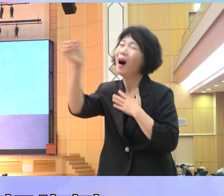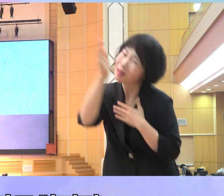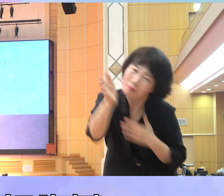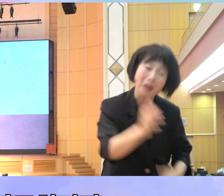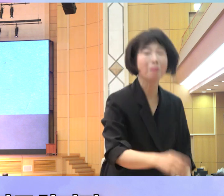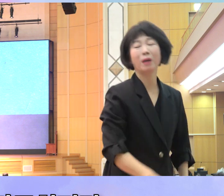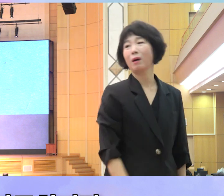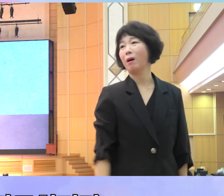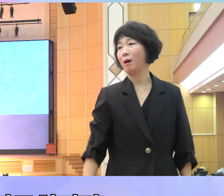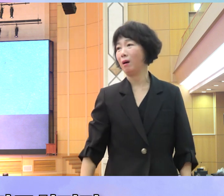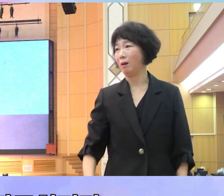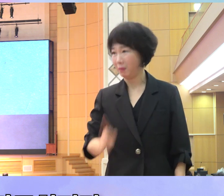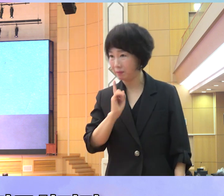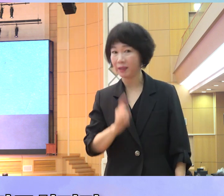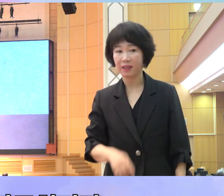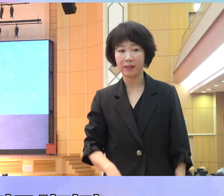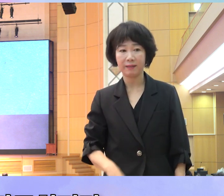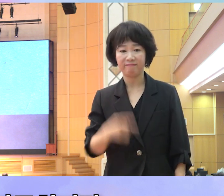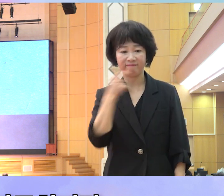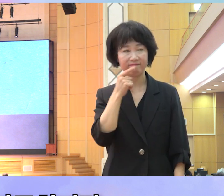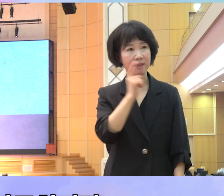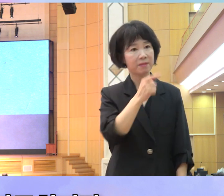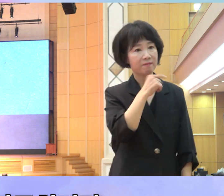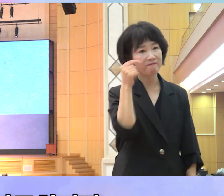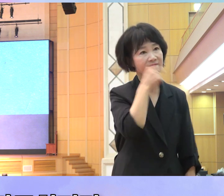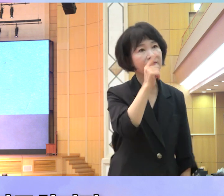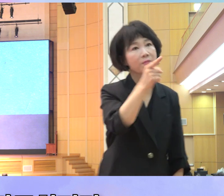사역해야지. 그렇게 하지 마.